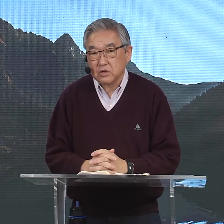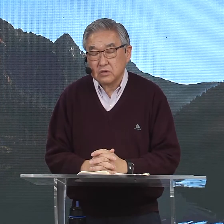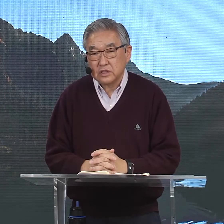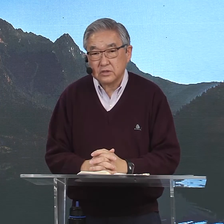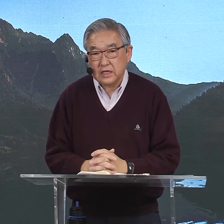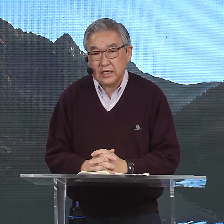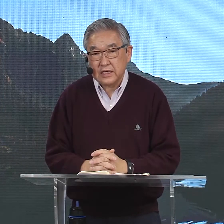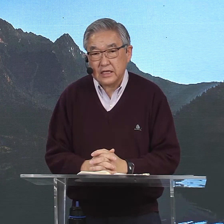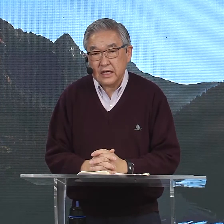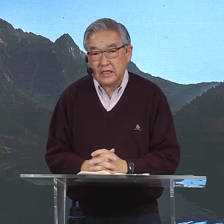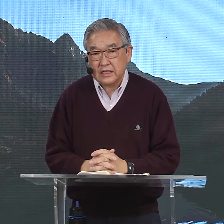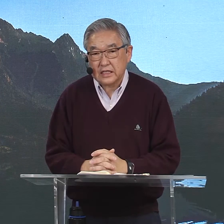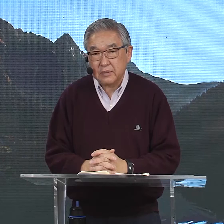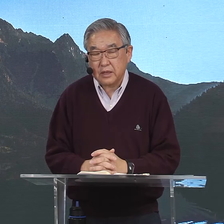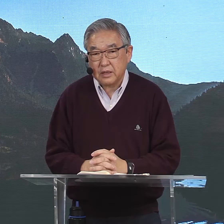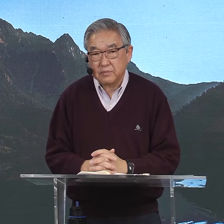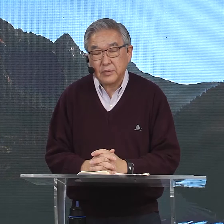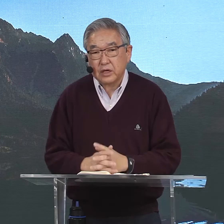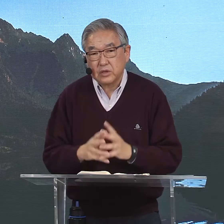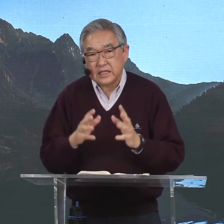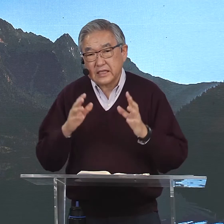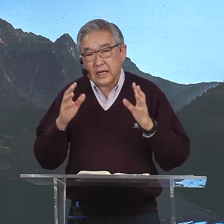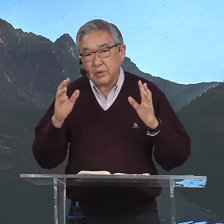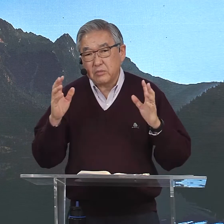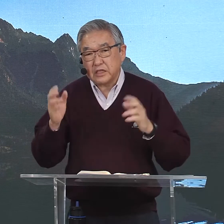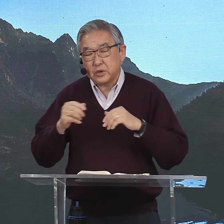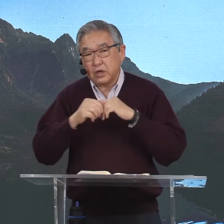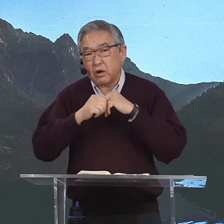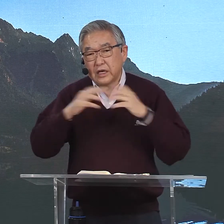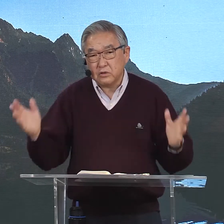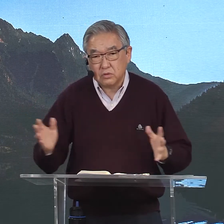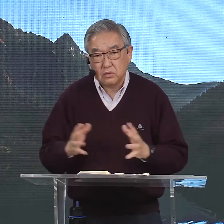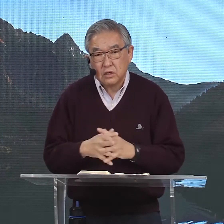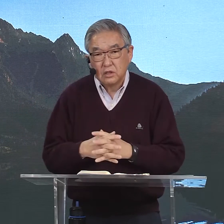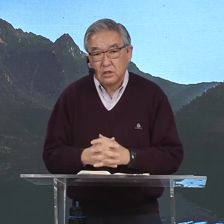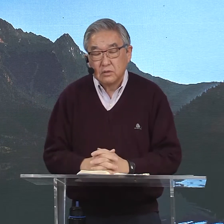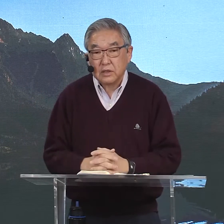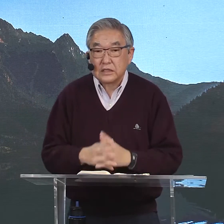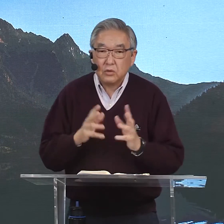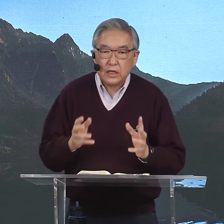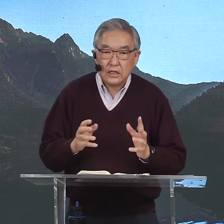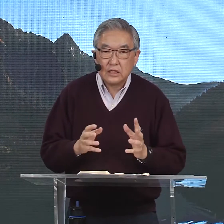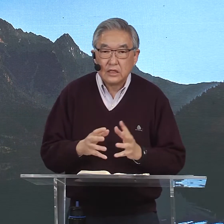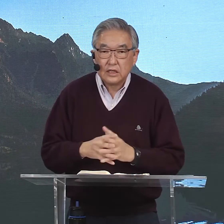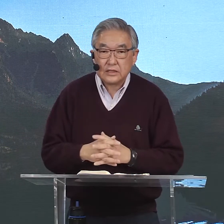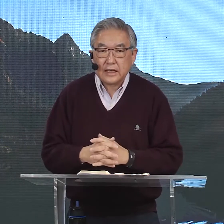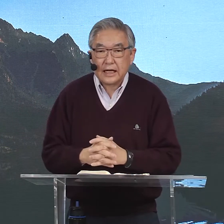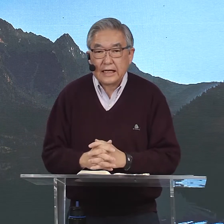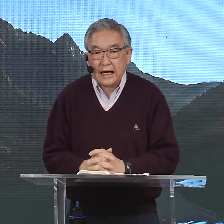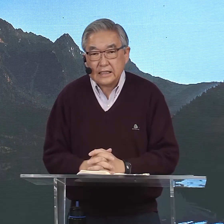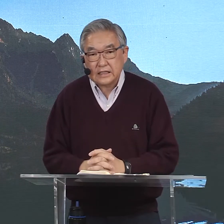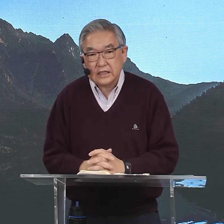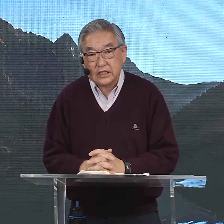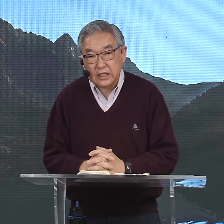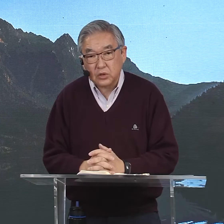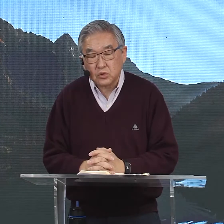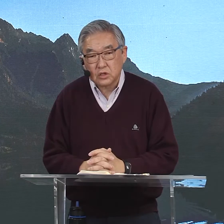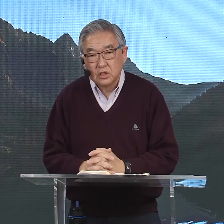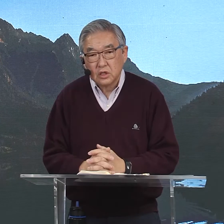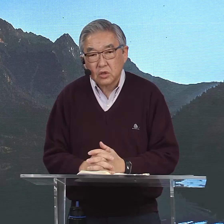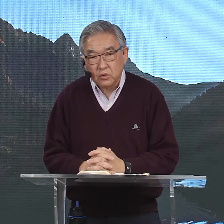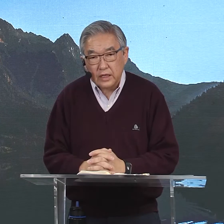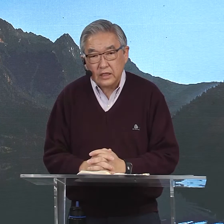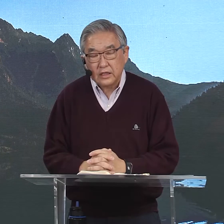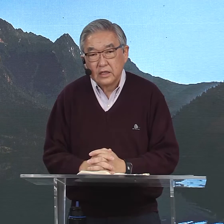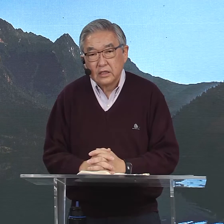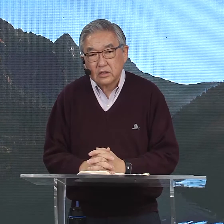falou em segunda coríntios né que ele tá a primeira coisa que ele trabalha mais do que qualquer um mas não ele e sem a graça de